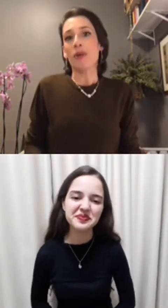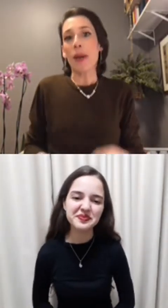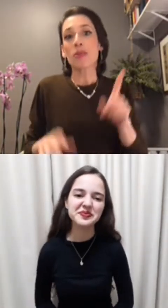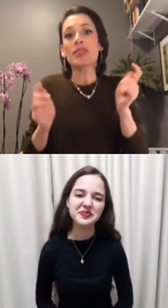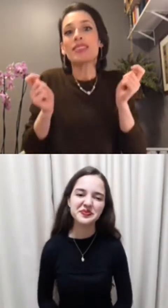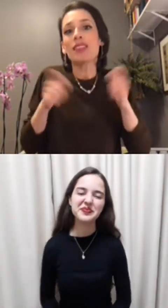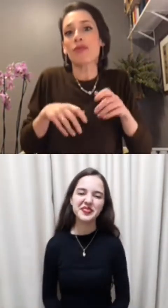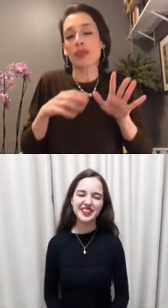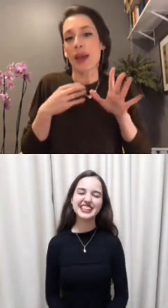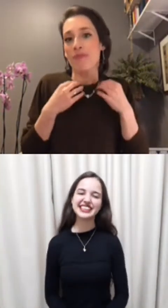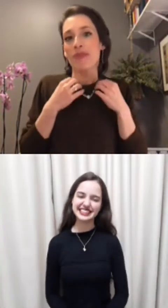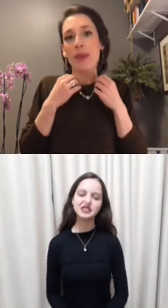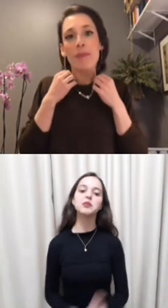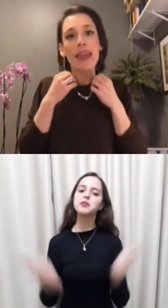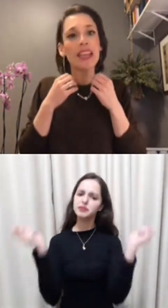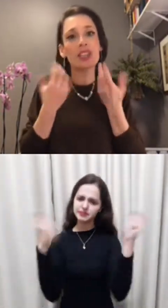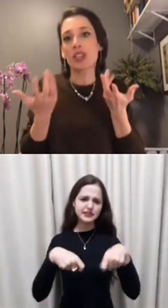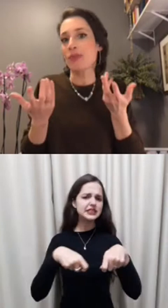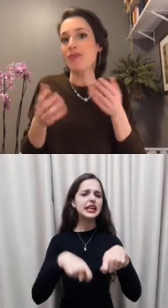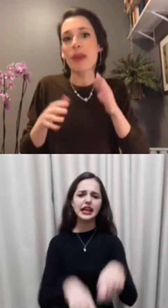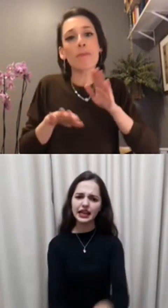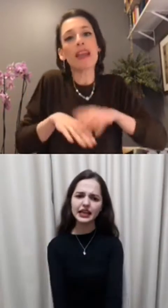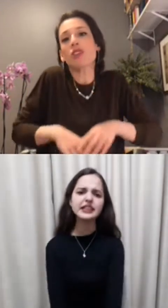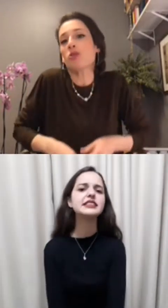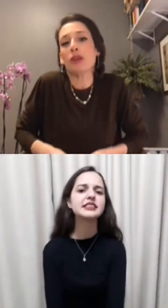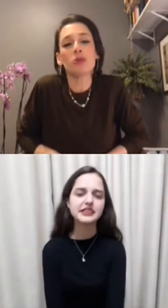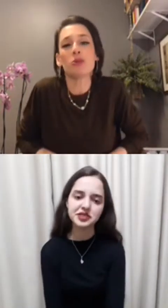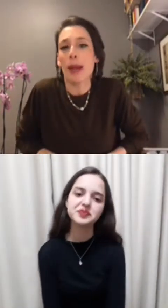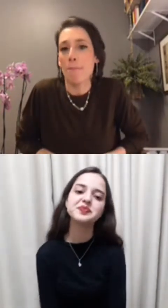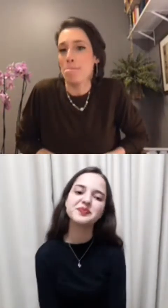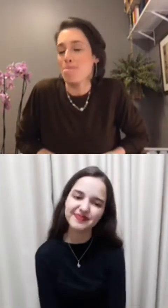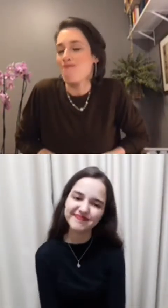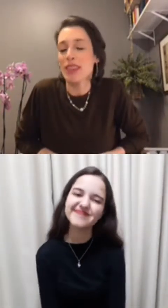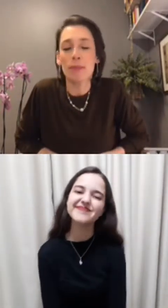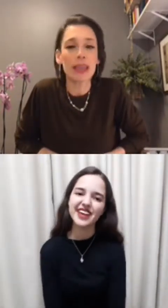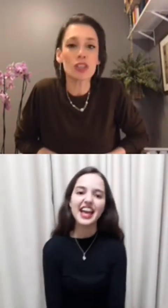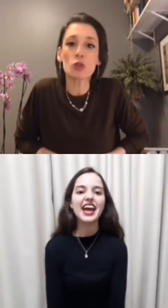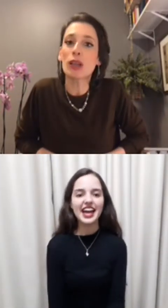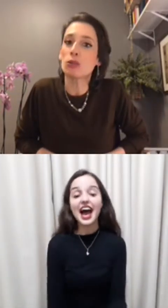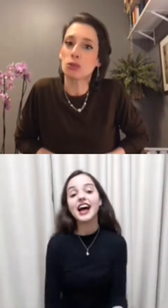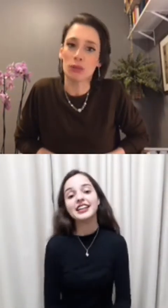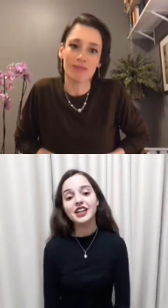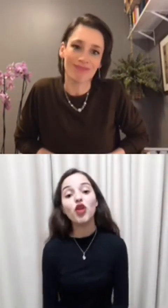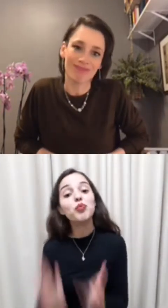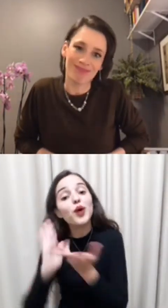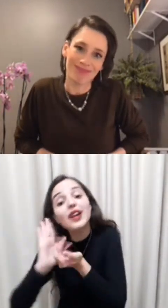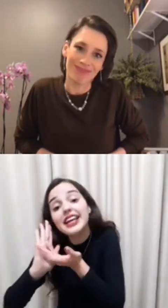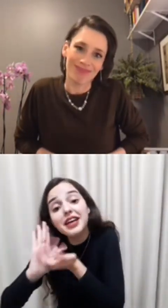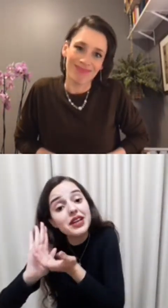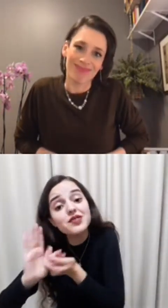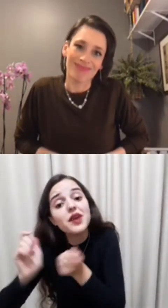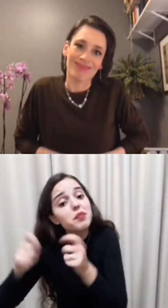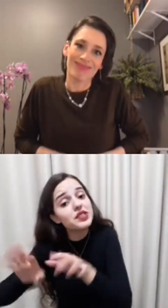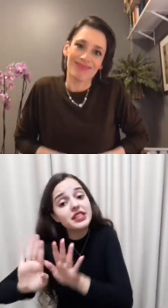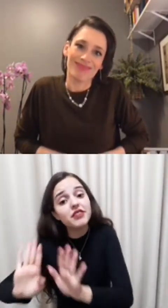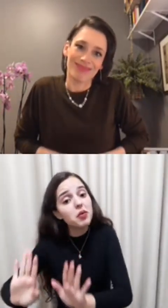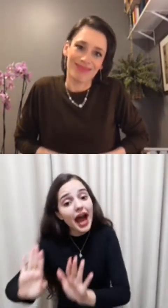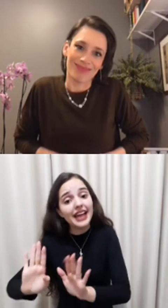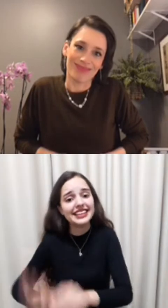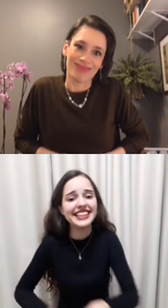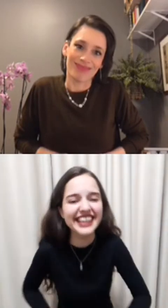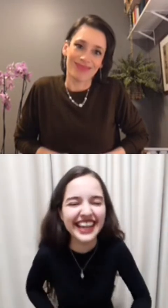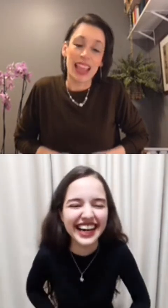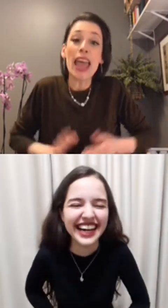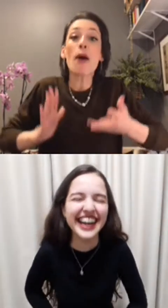Então é possível, né? Depende do aluno, né? Depende do aluno. O ProLibras não é possível